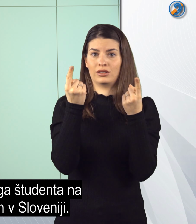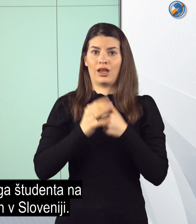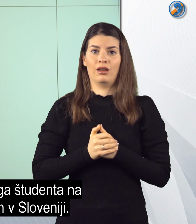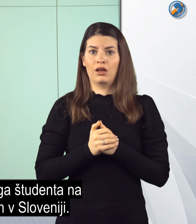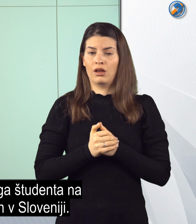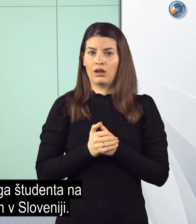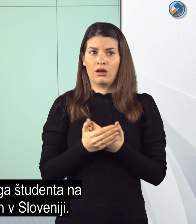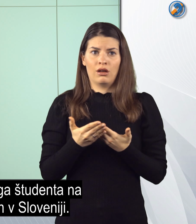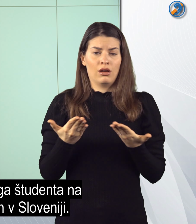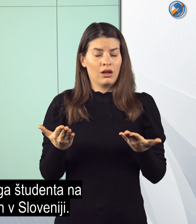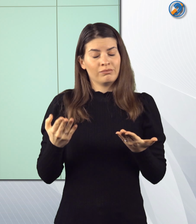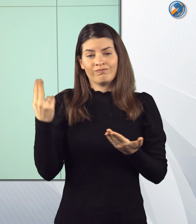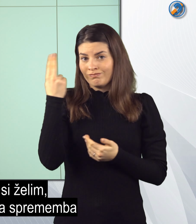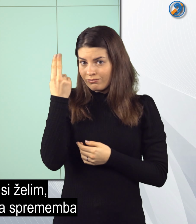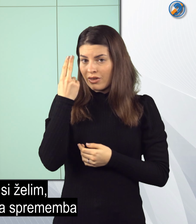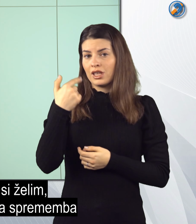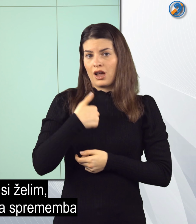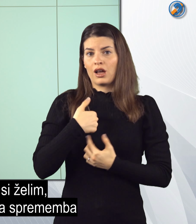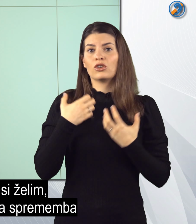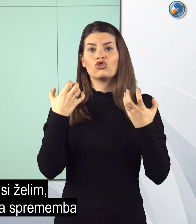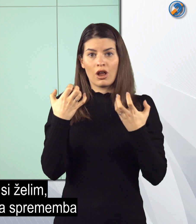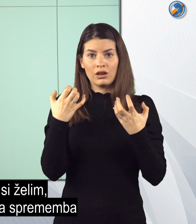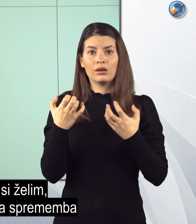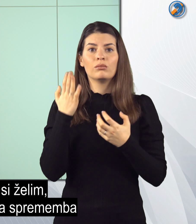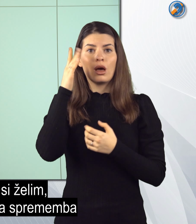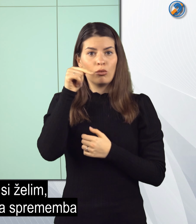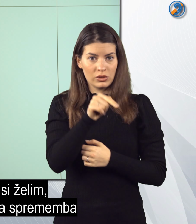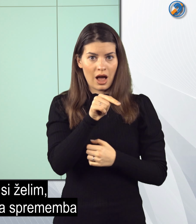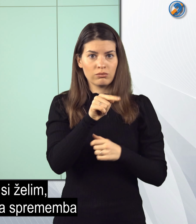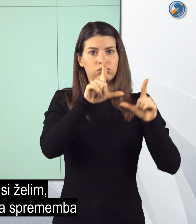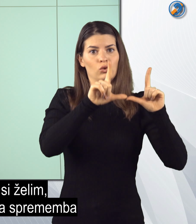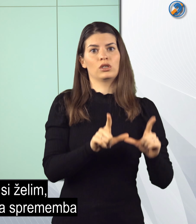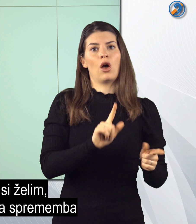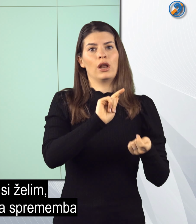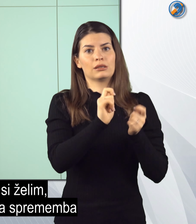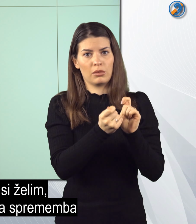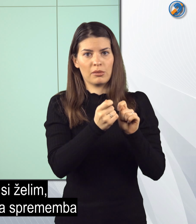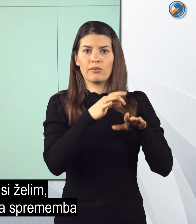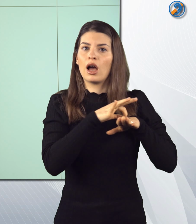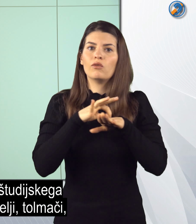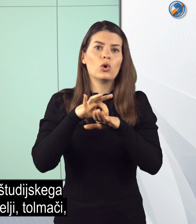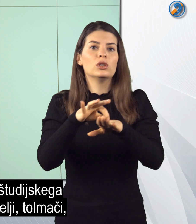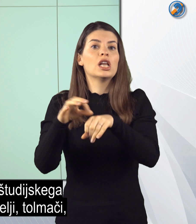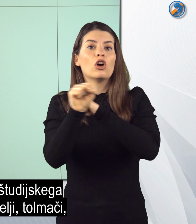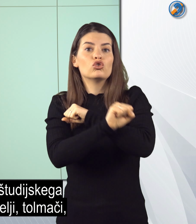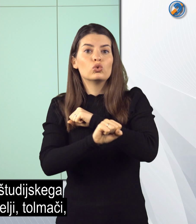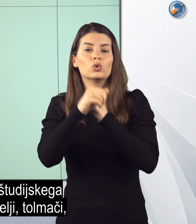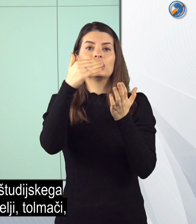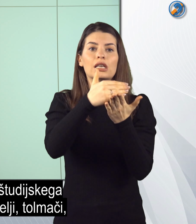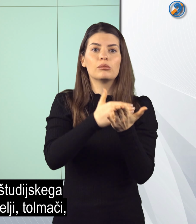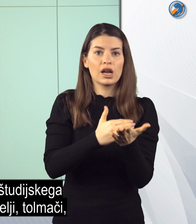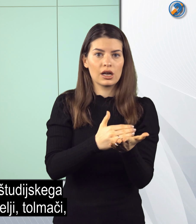univerzah v Sloveniji. Absolutno si želim, da bo ta stavna sprememba pripeljala do študijskega